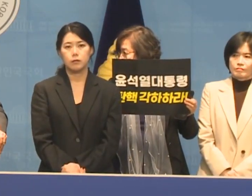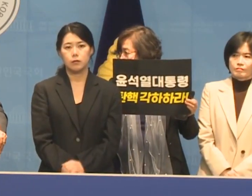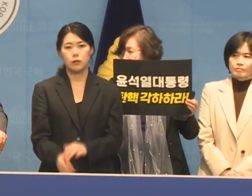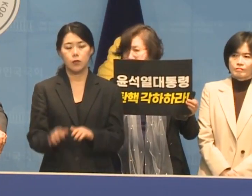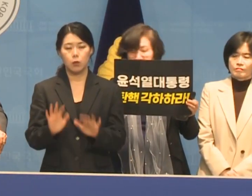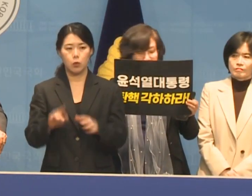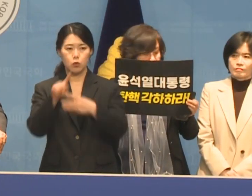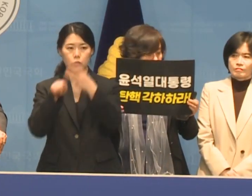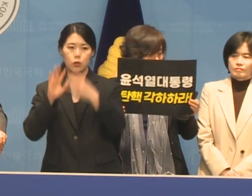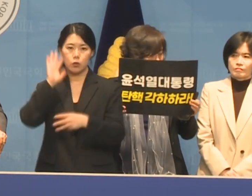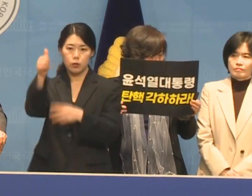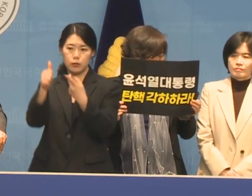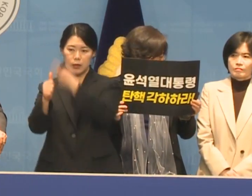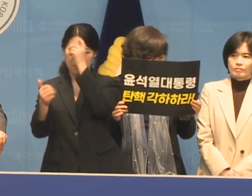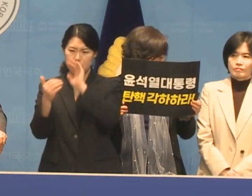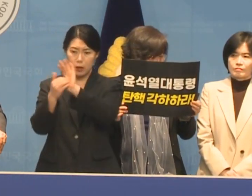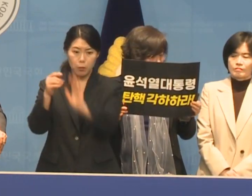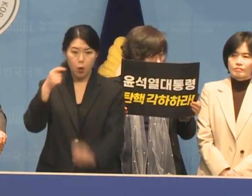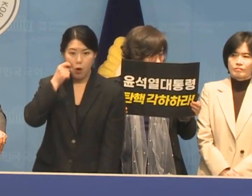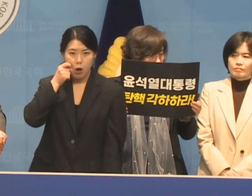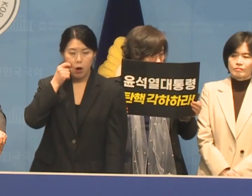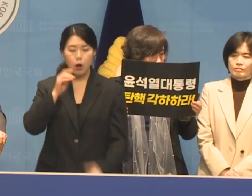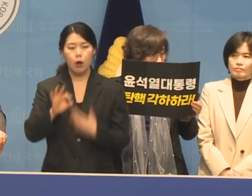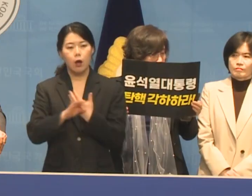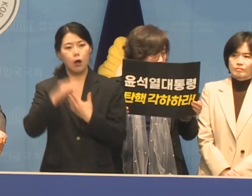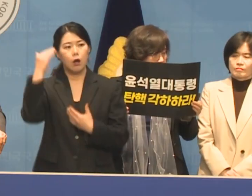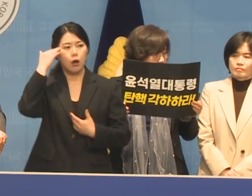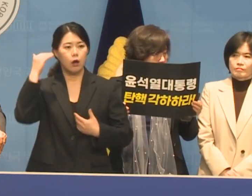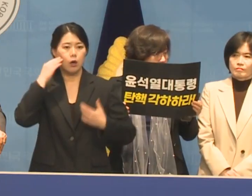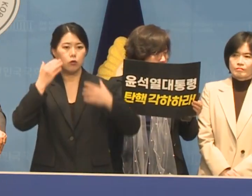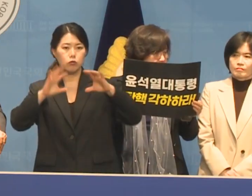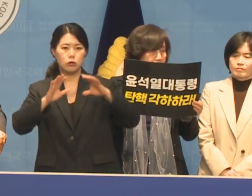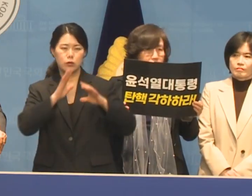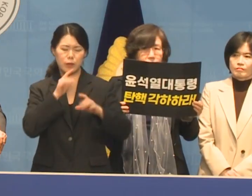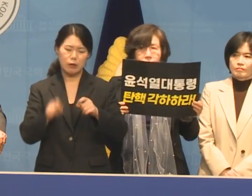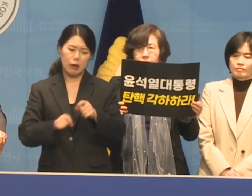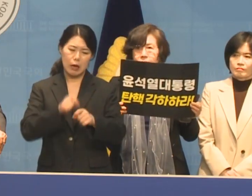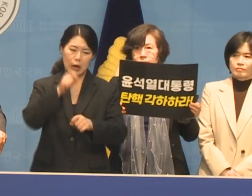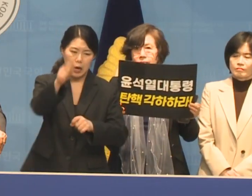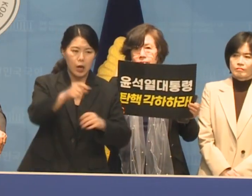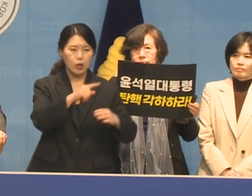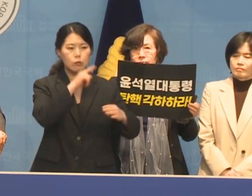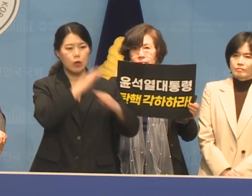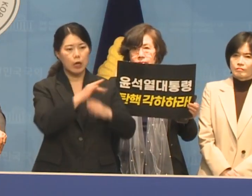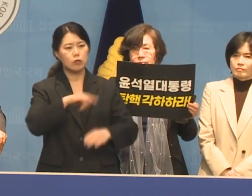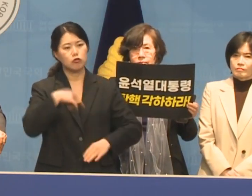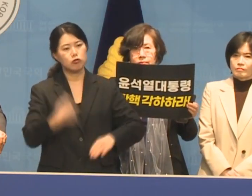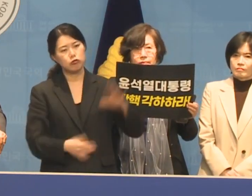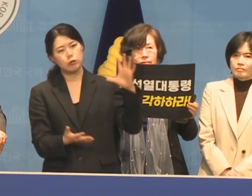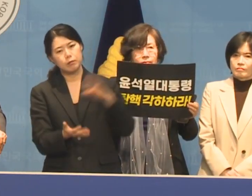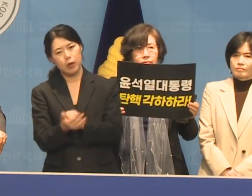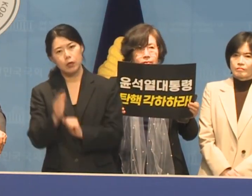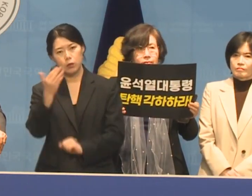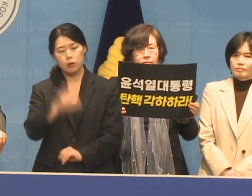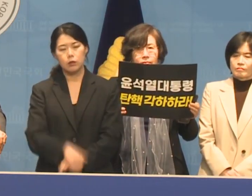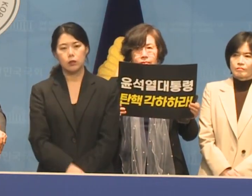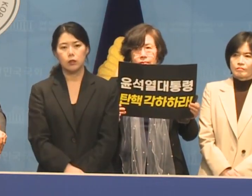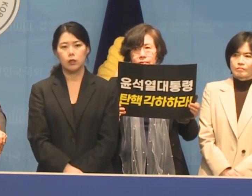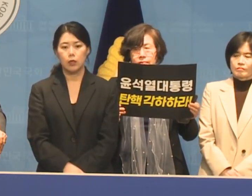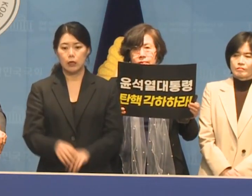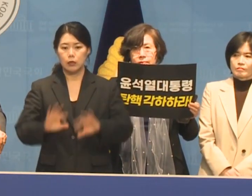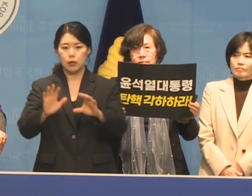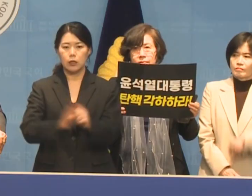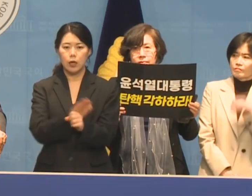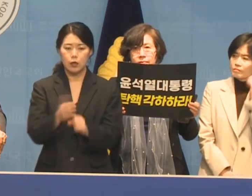이번에 윤 대통령의 탄핵을 막지 못한다면 대한민국은 영원히 북중의 손에 떨어지고 맙니다. 나라를